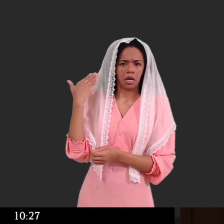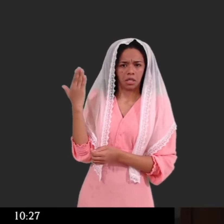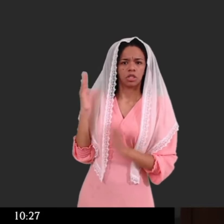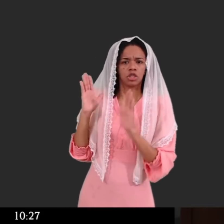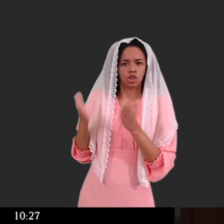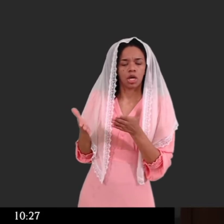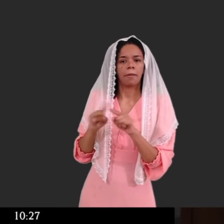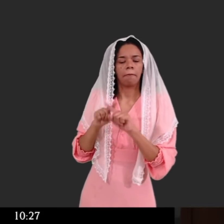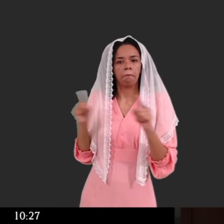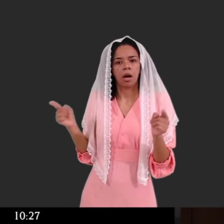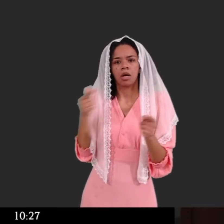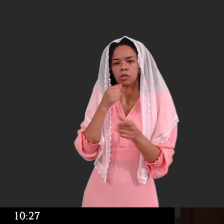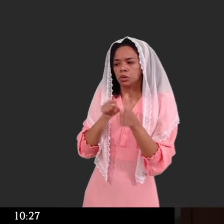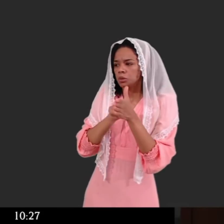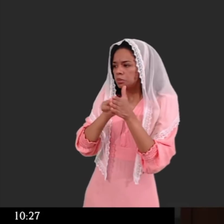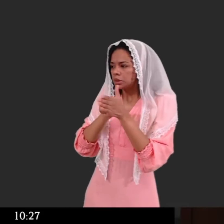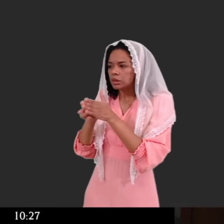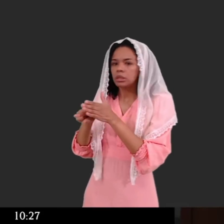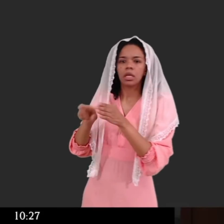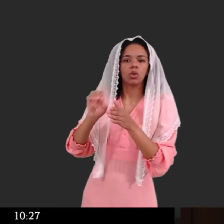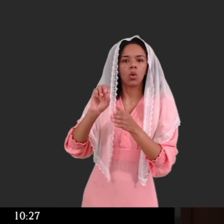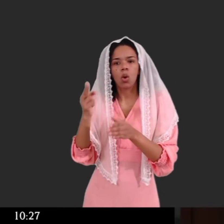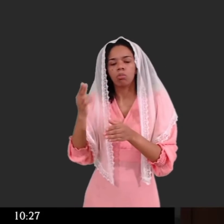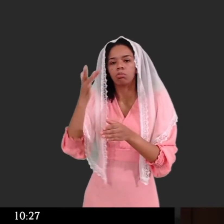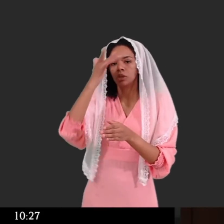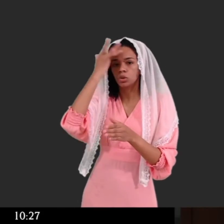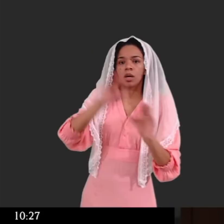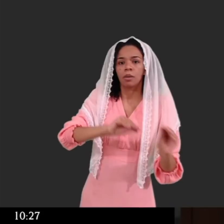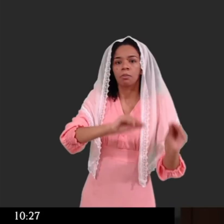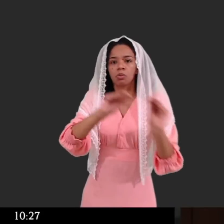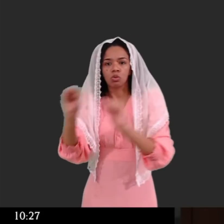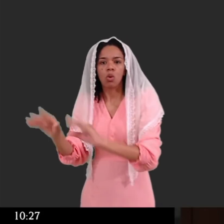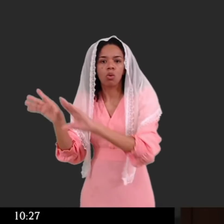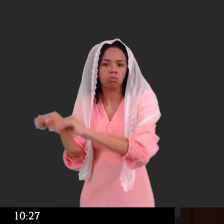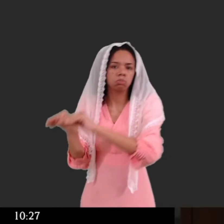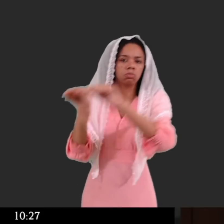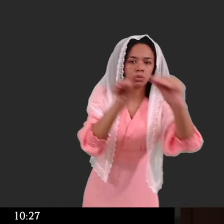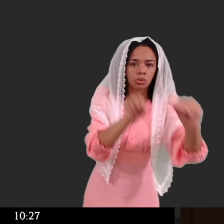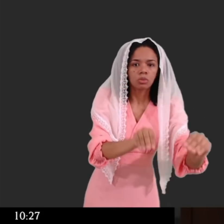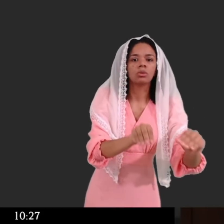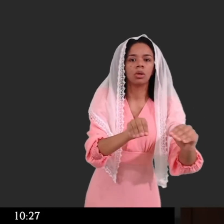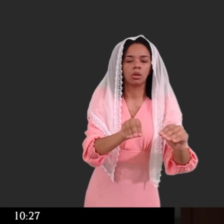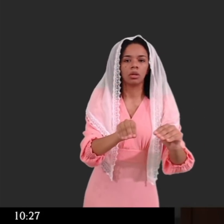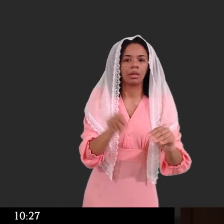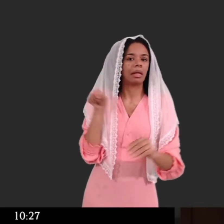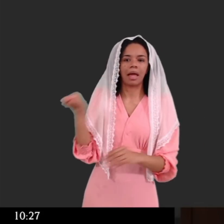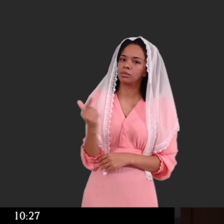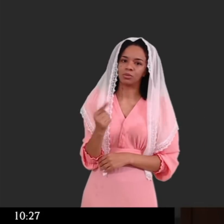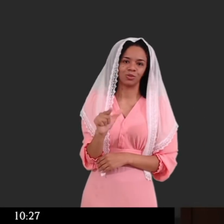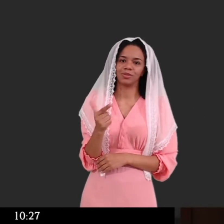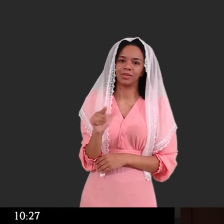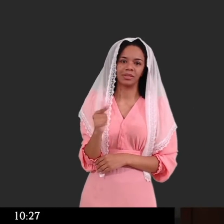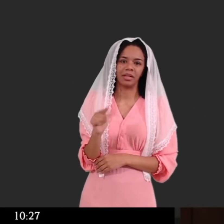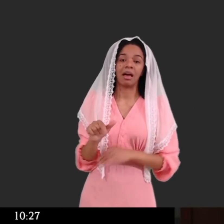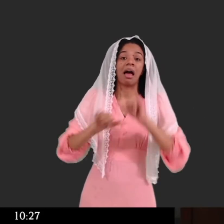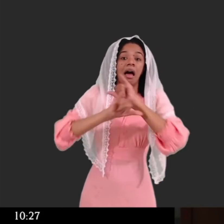irmãos foram se mudando, um só levou, outro só veio para o Brasil, e não temos lá.